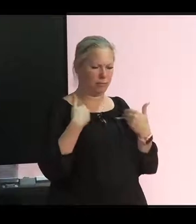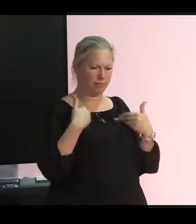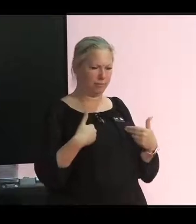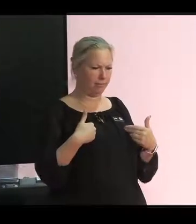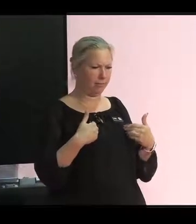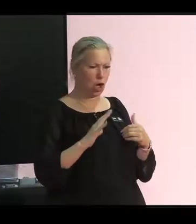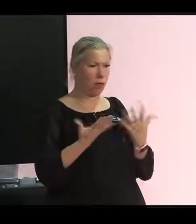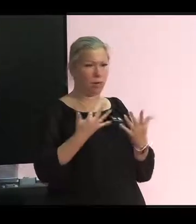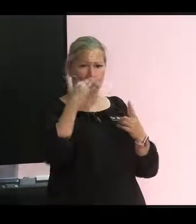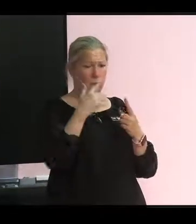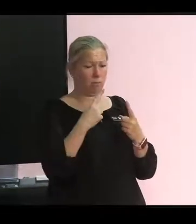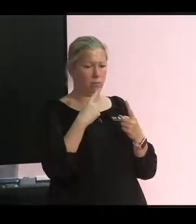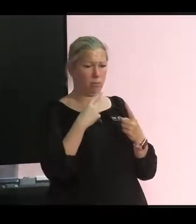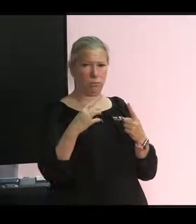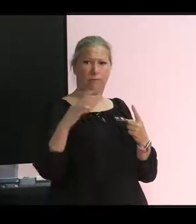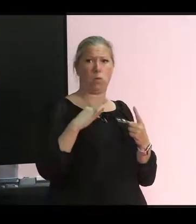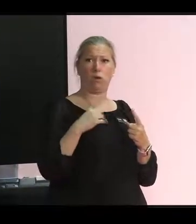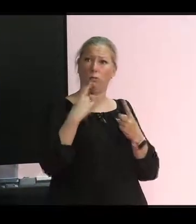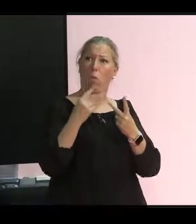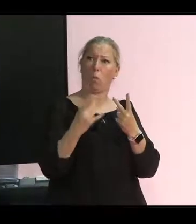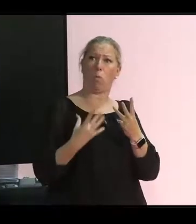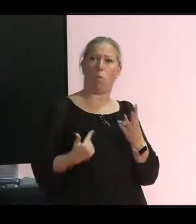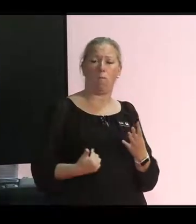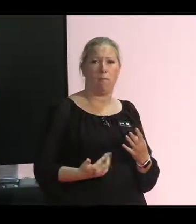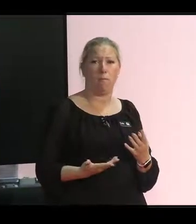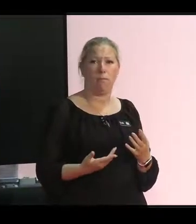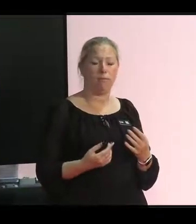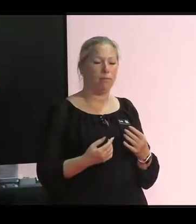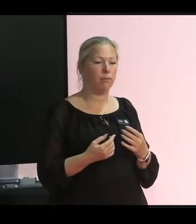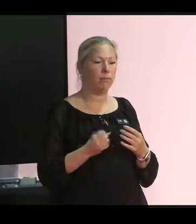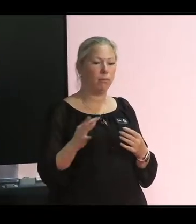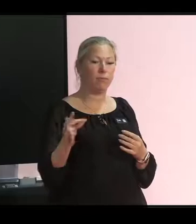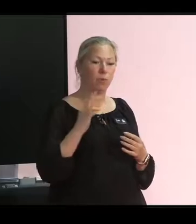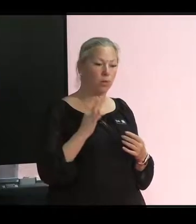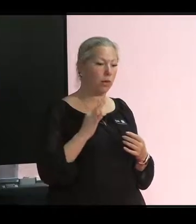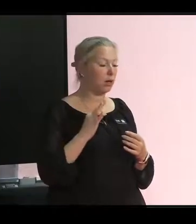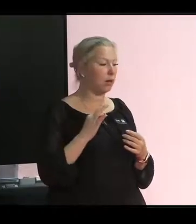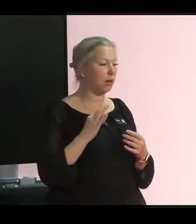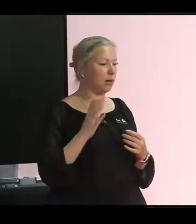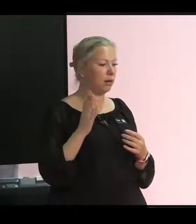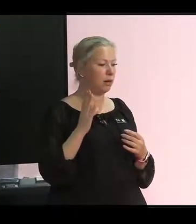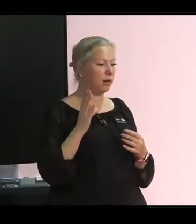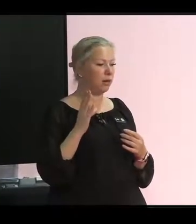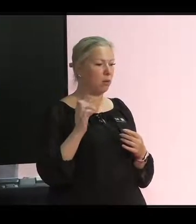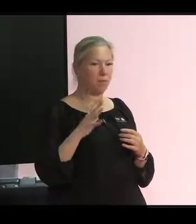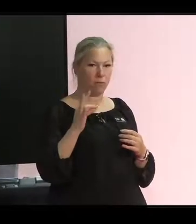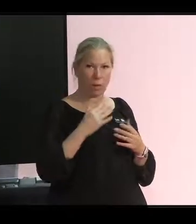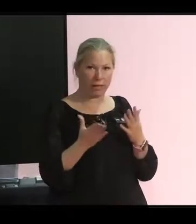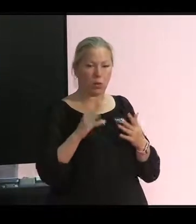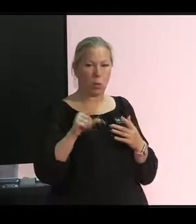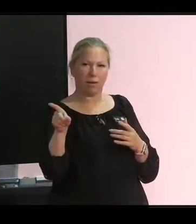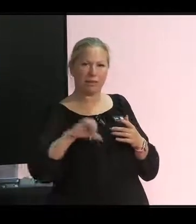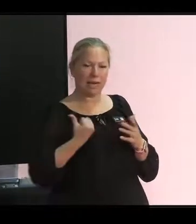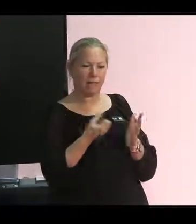har absolut inga problem med att få frågor. Och jag tänker att om man frågar, då blir det så mycket lättare att inkludera och det blir